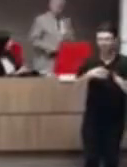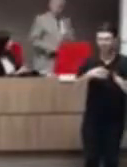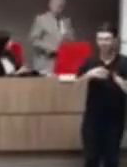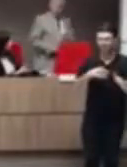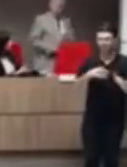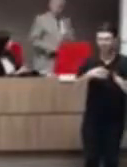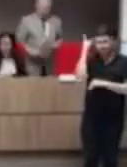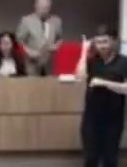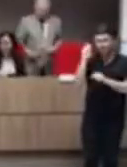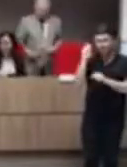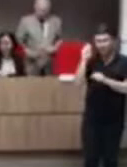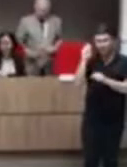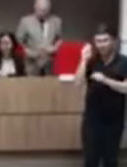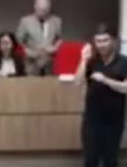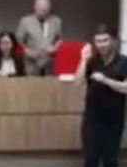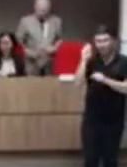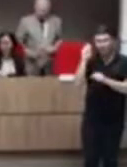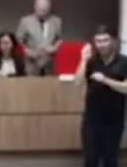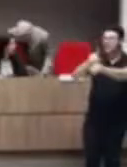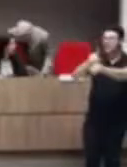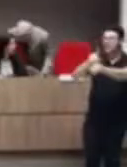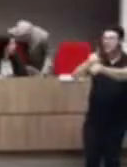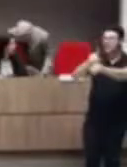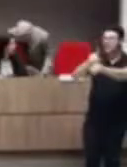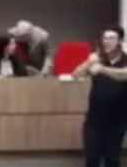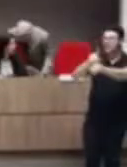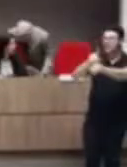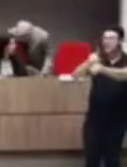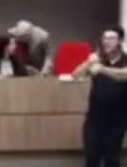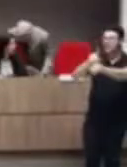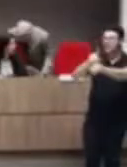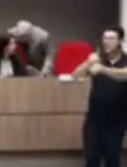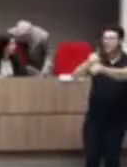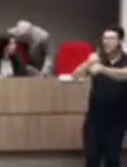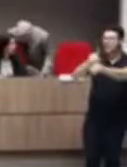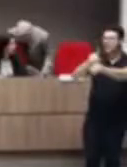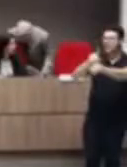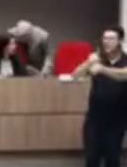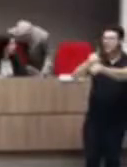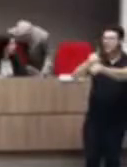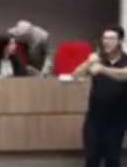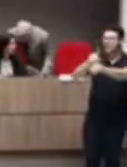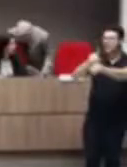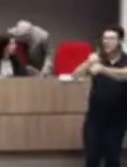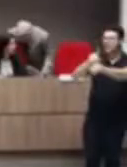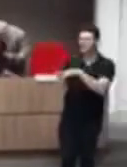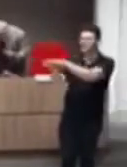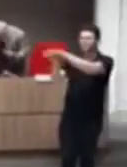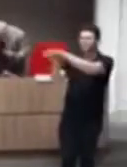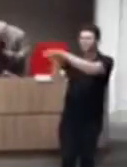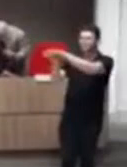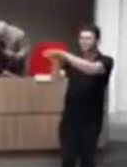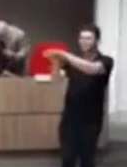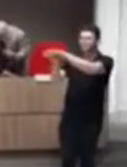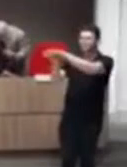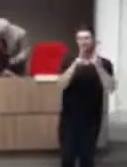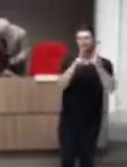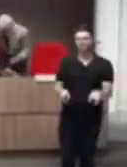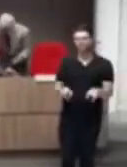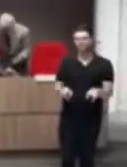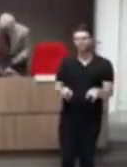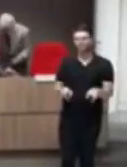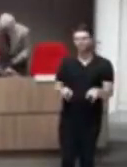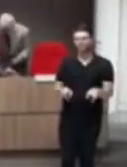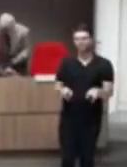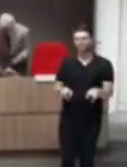pessoas simultaneamente numa ação de inspeção requer a construção de uma metodologia para que isso possa ser realizado. Então, nós criamos um